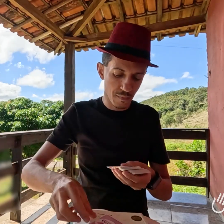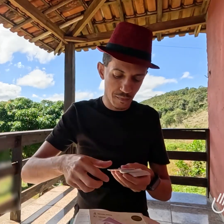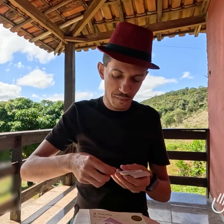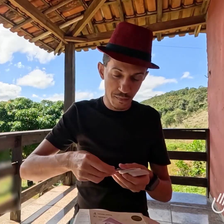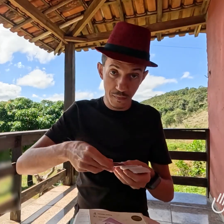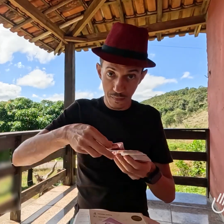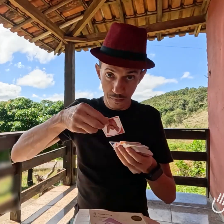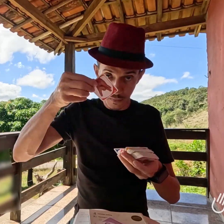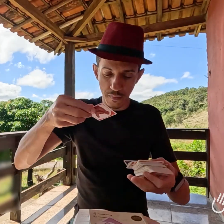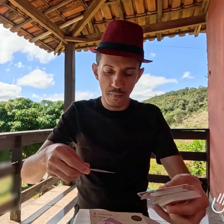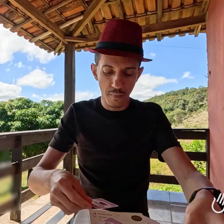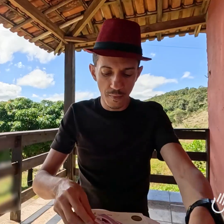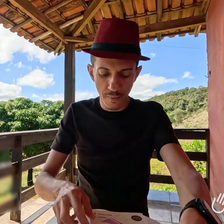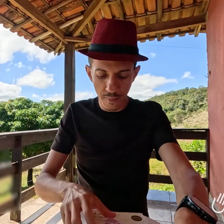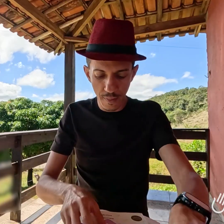cartas.